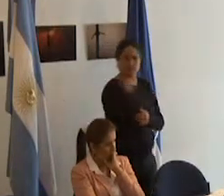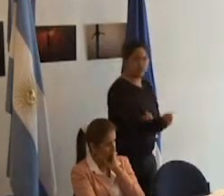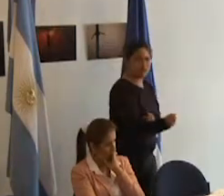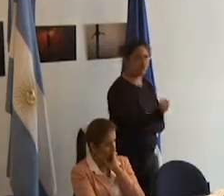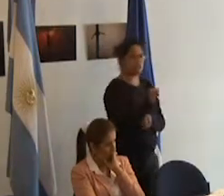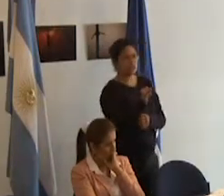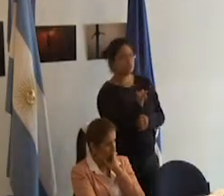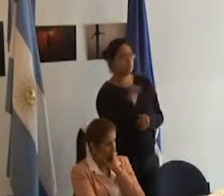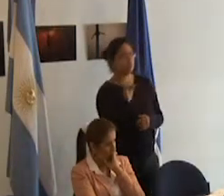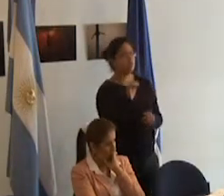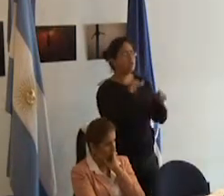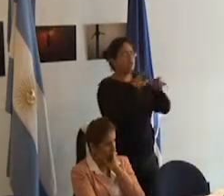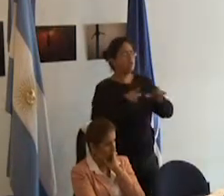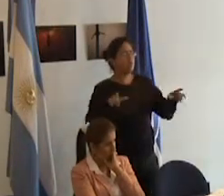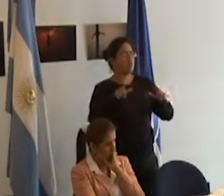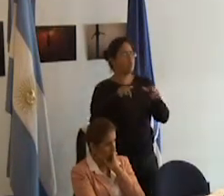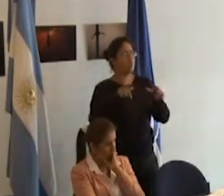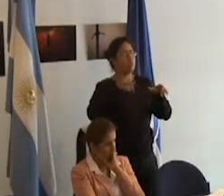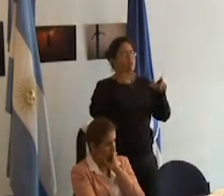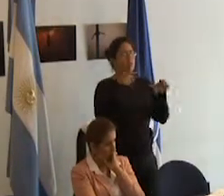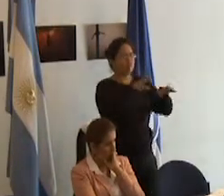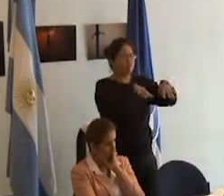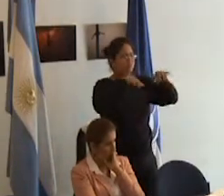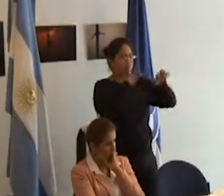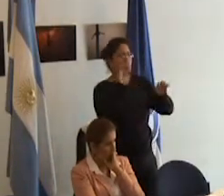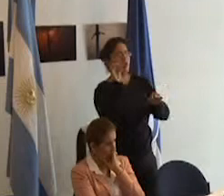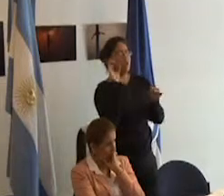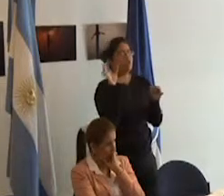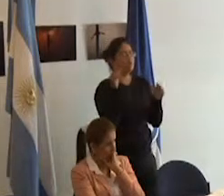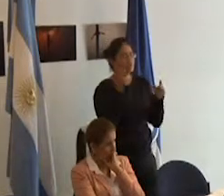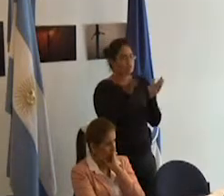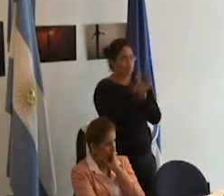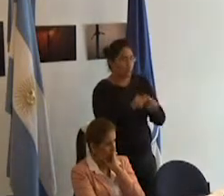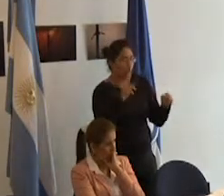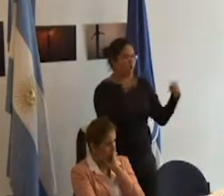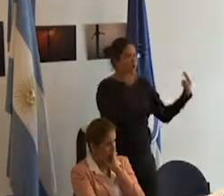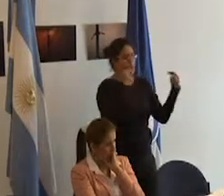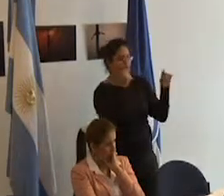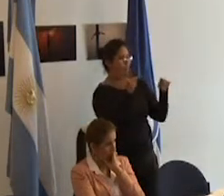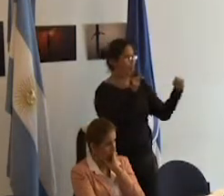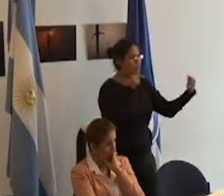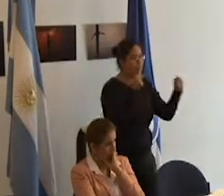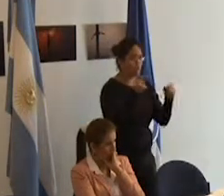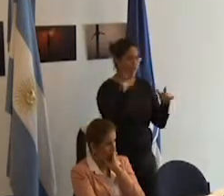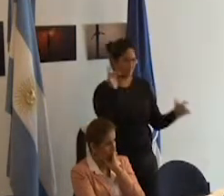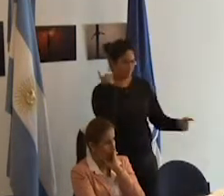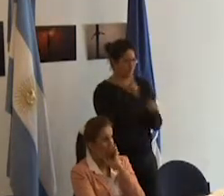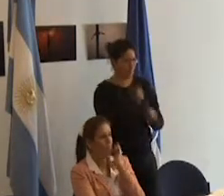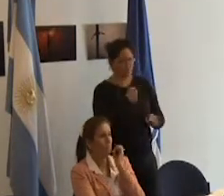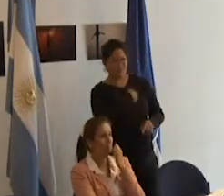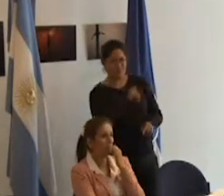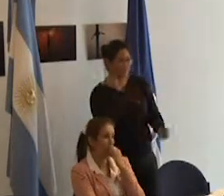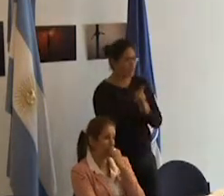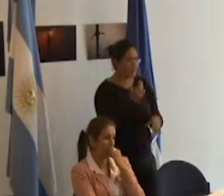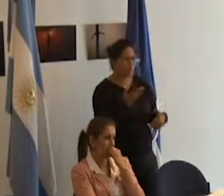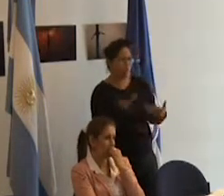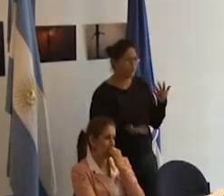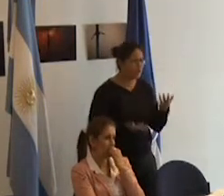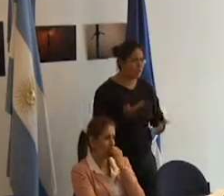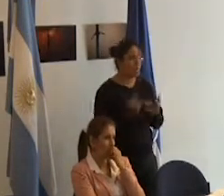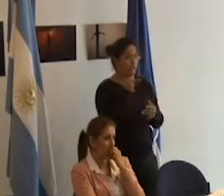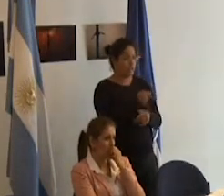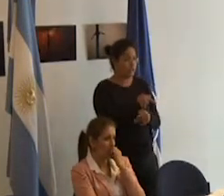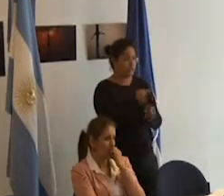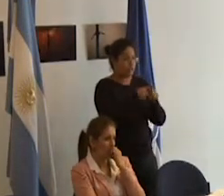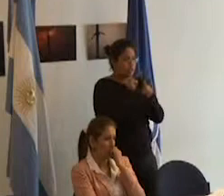intérprete a la plaza pública cuando estaban los muchachos en la discusión, entonces si eso sí era correcto o no. O sea, ese tipo